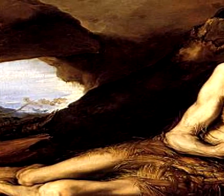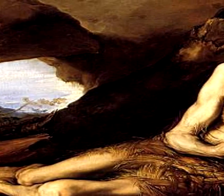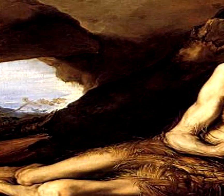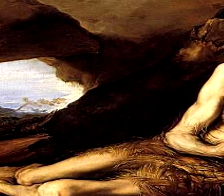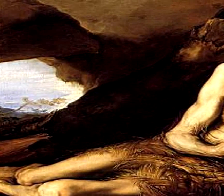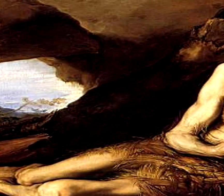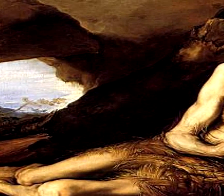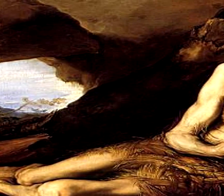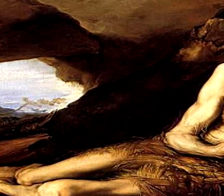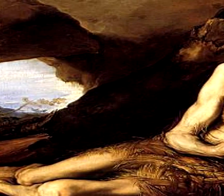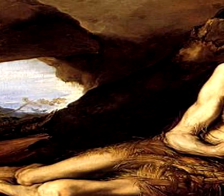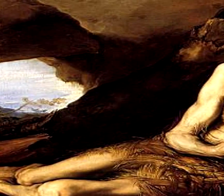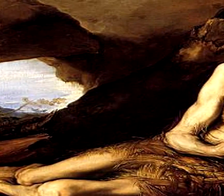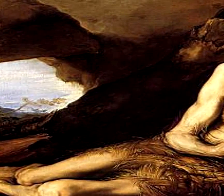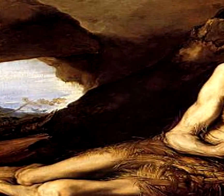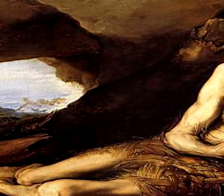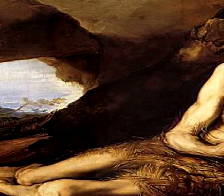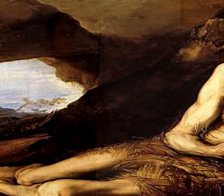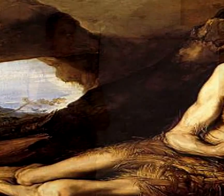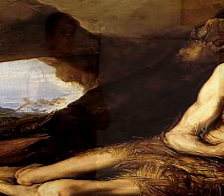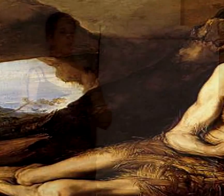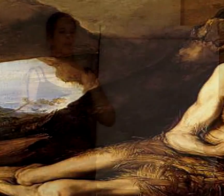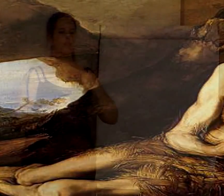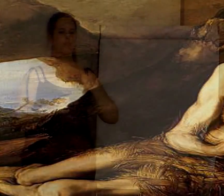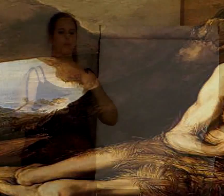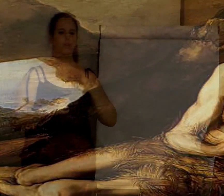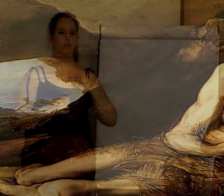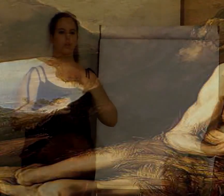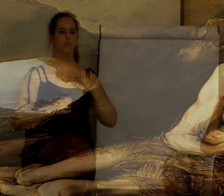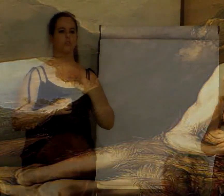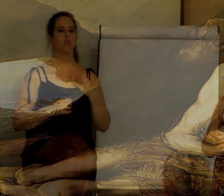remito a la Biblia que lo lean y los que no.